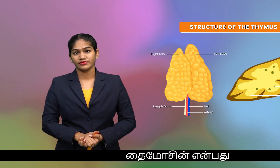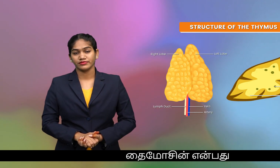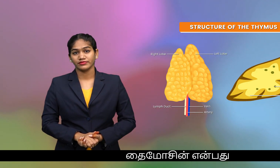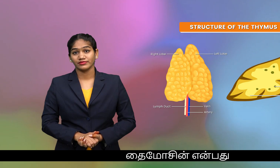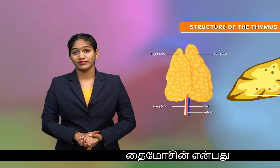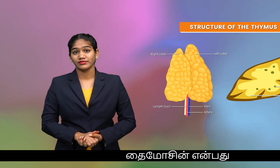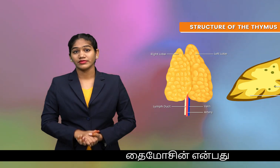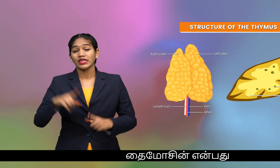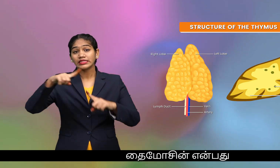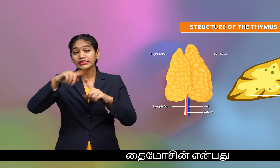தைமோசின் என்பது